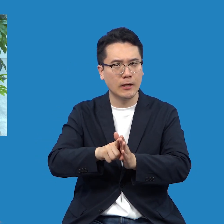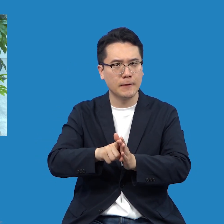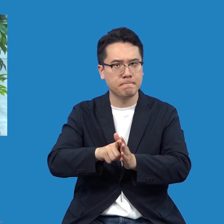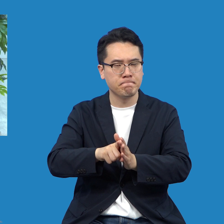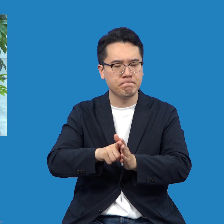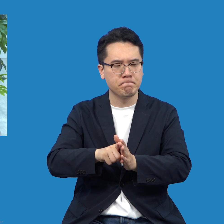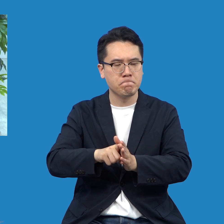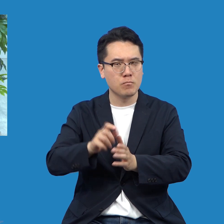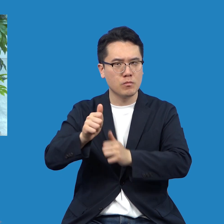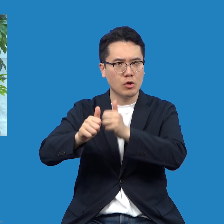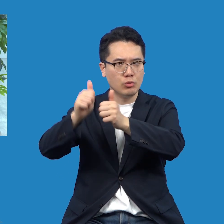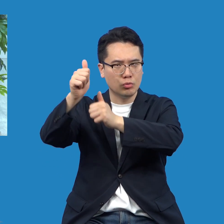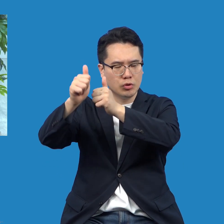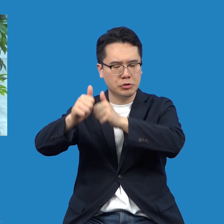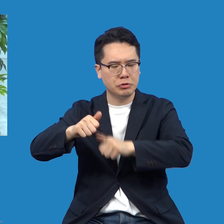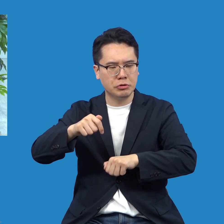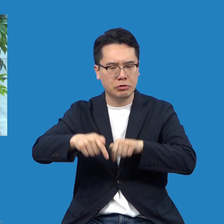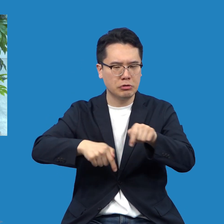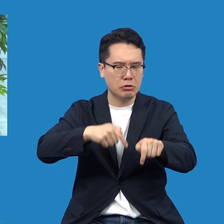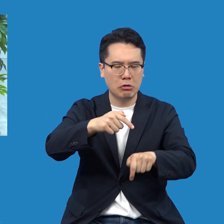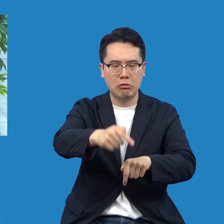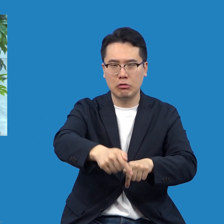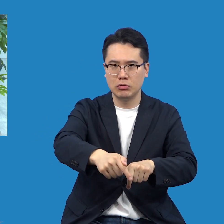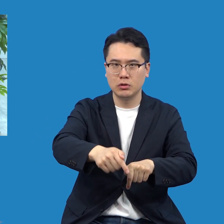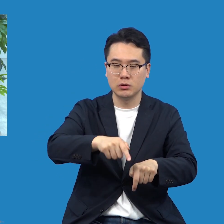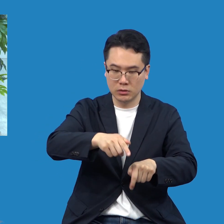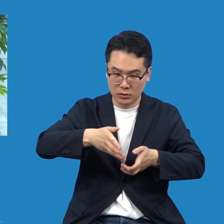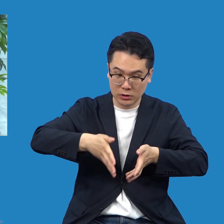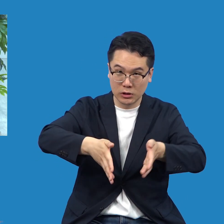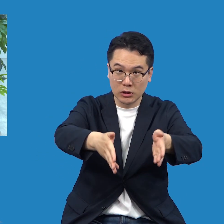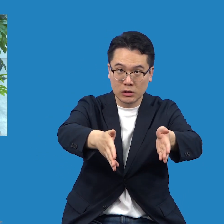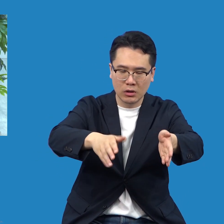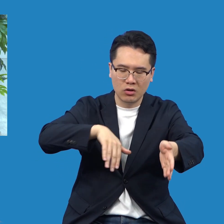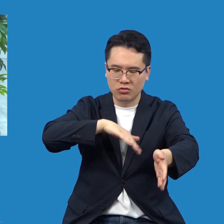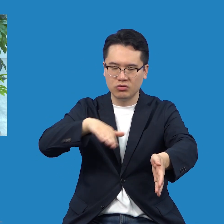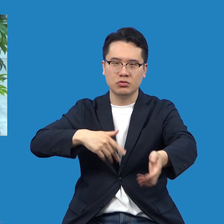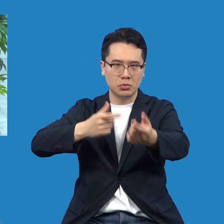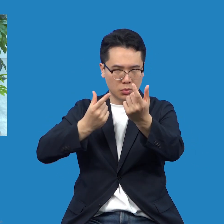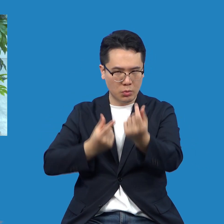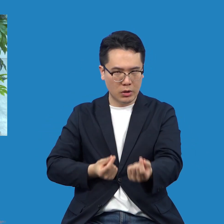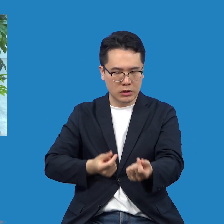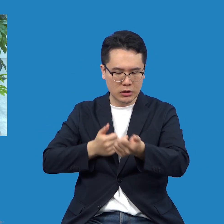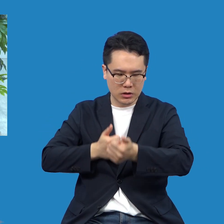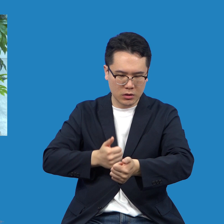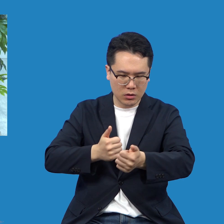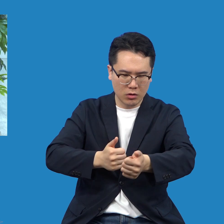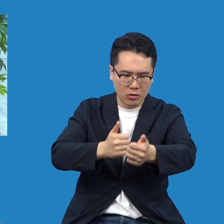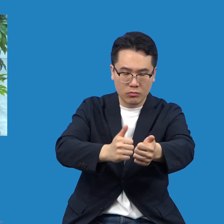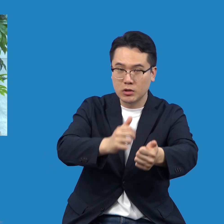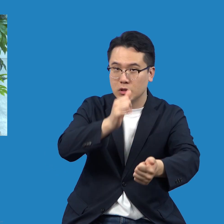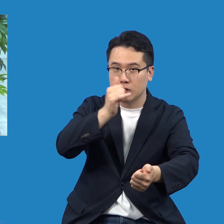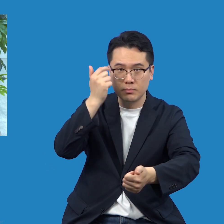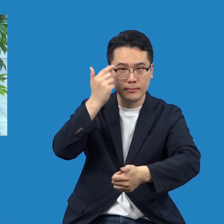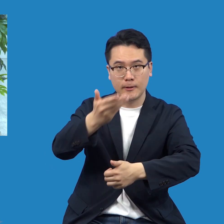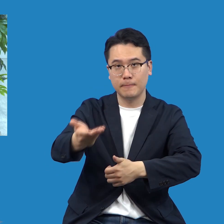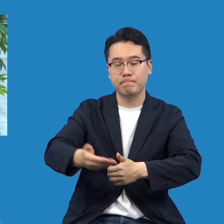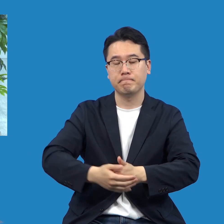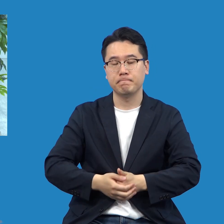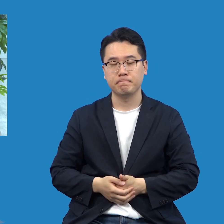길, 우리도 지금 뒤따라 걸어가고 있습니까?